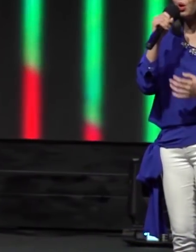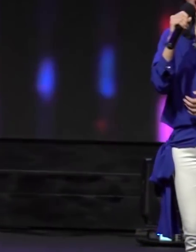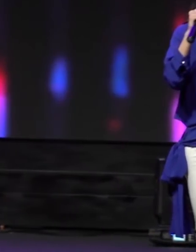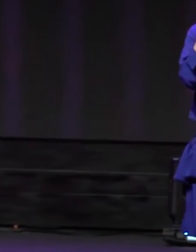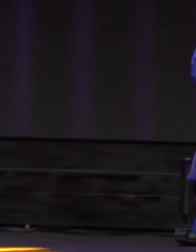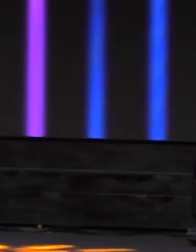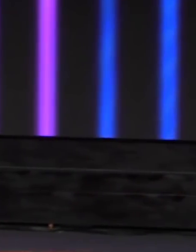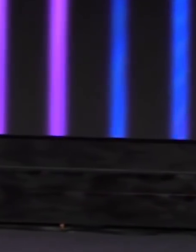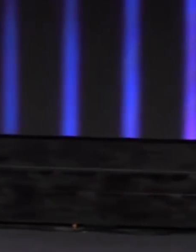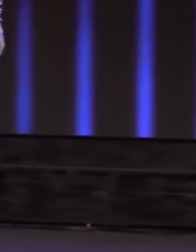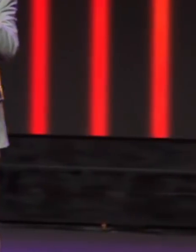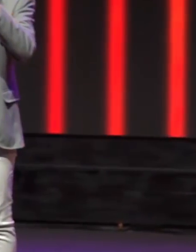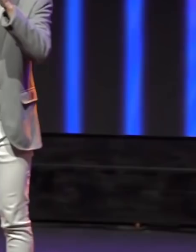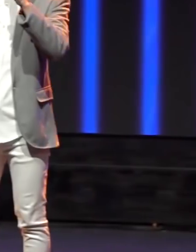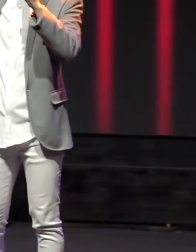kebenaran-Mu